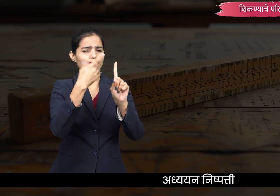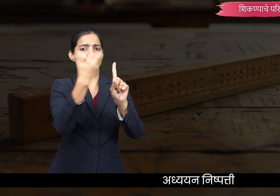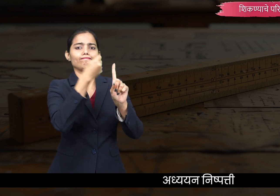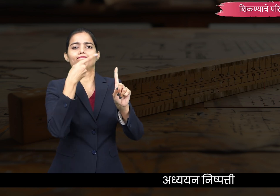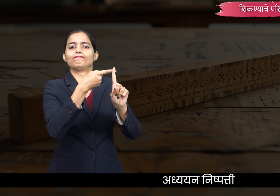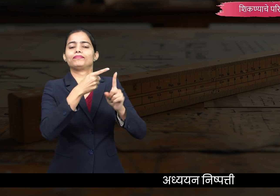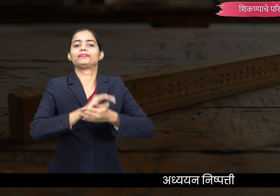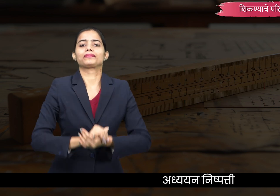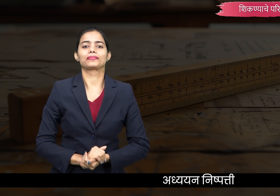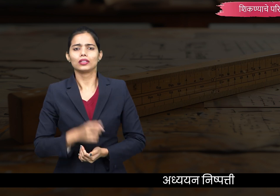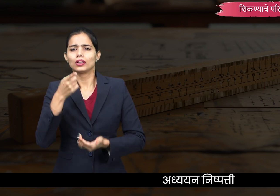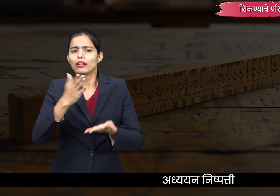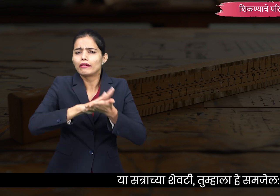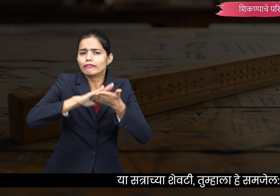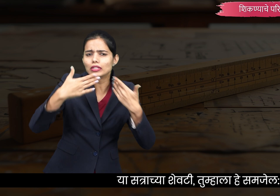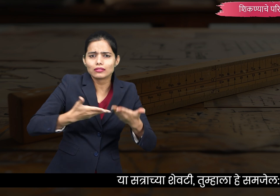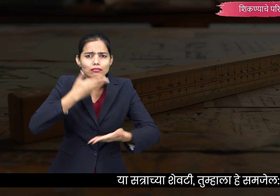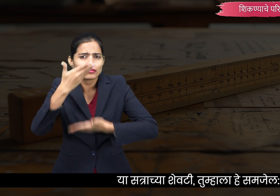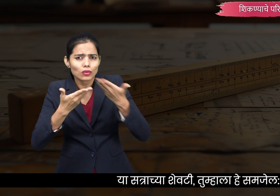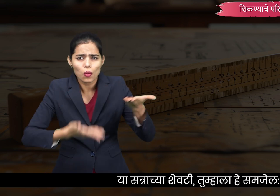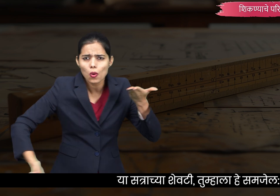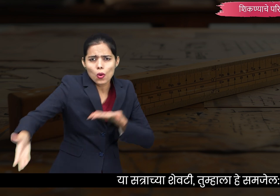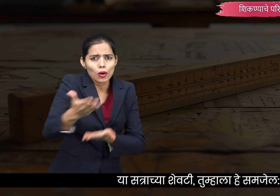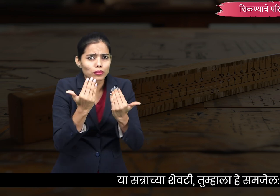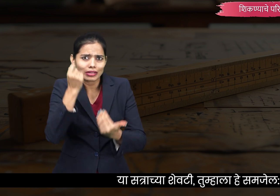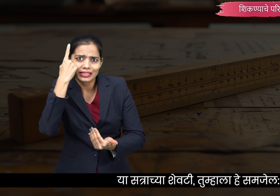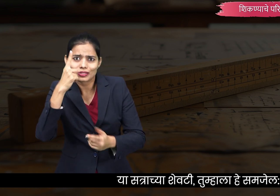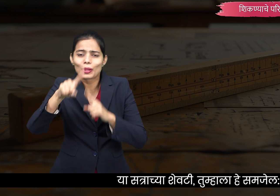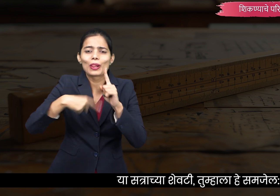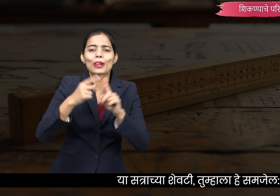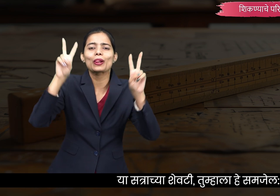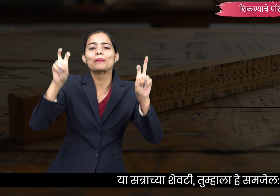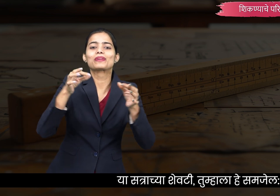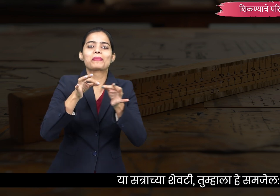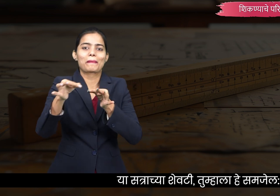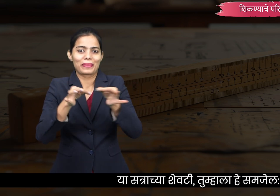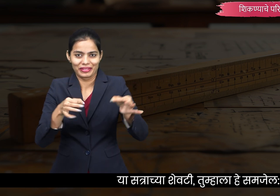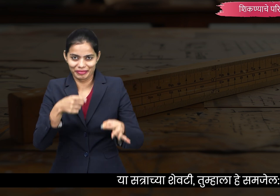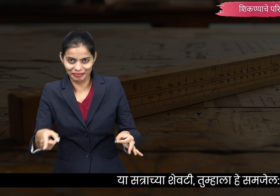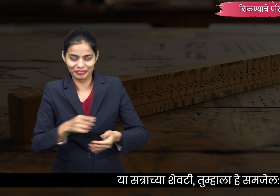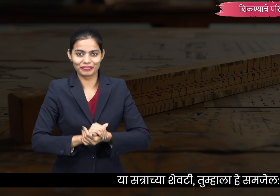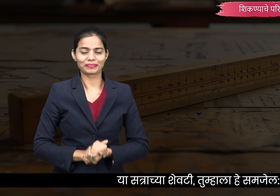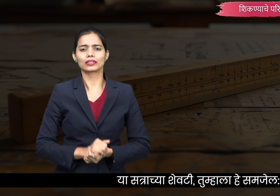अध्ययन निष्पत्ती या सत्राच्या शेवटी तुम्हाला हे समजेल।